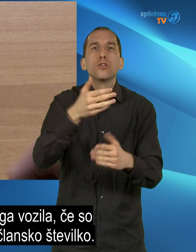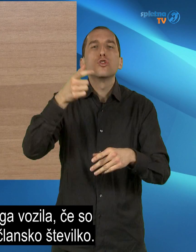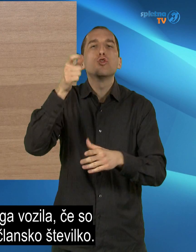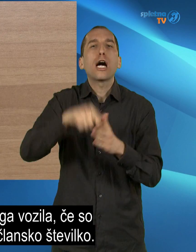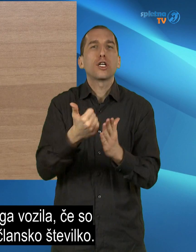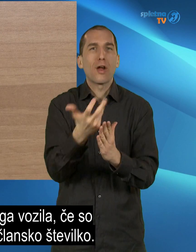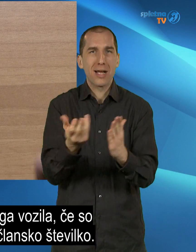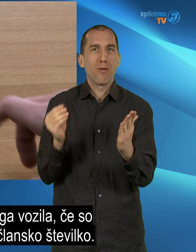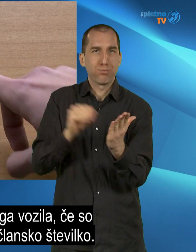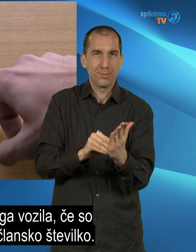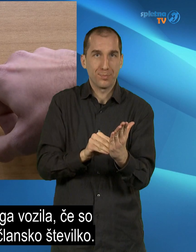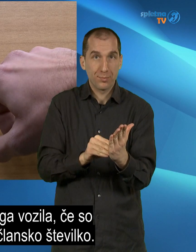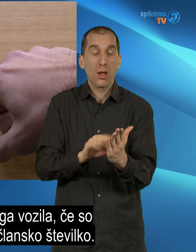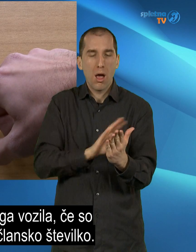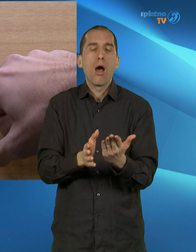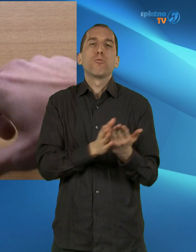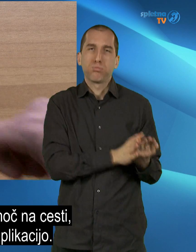številko.